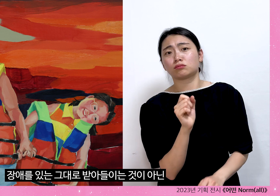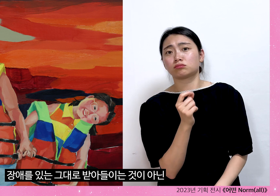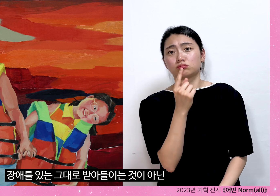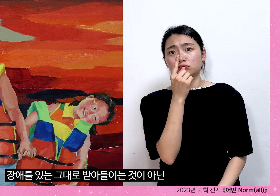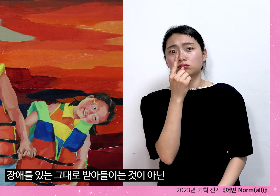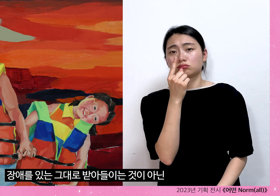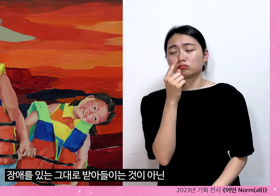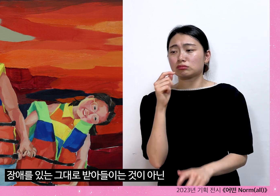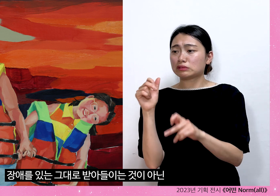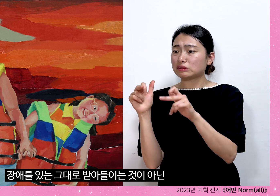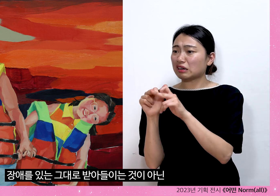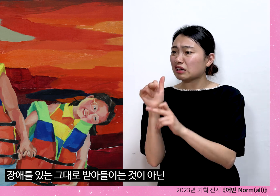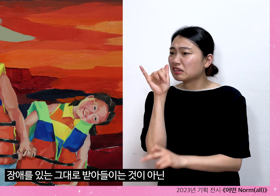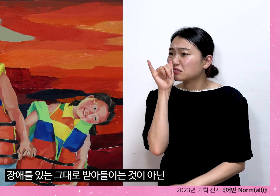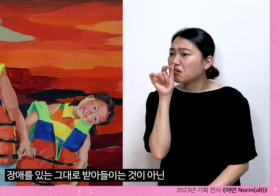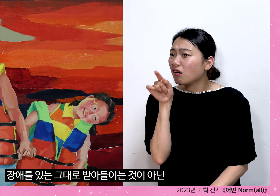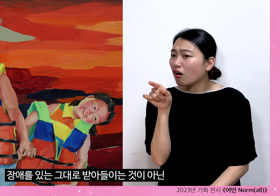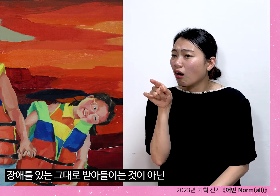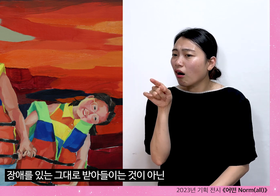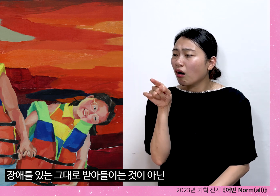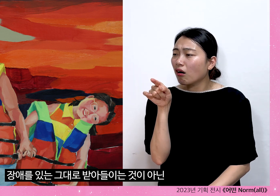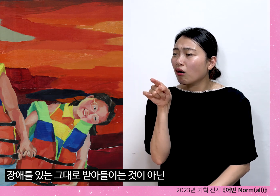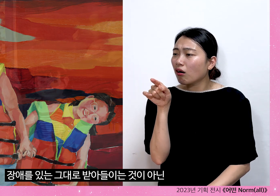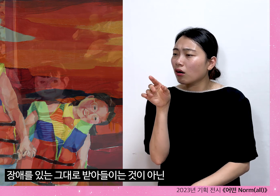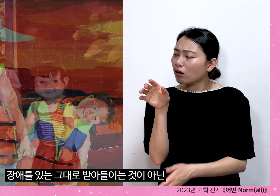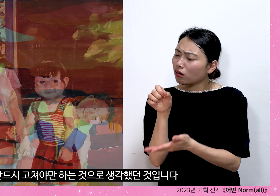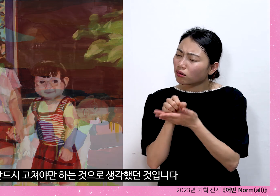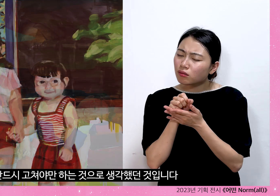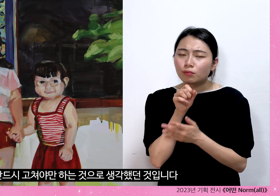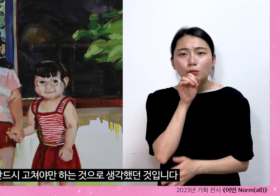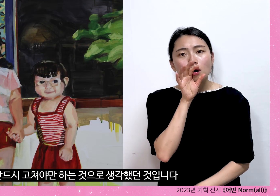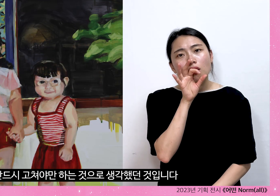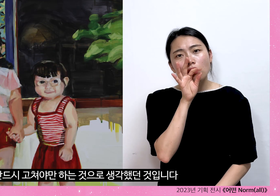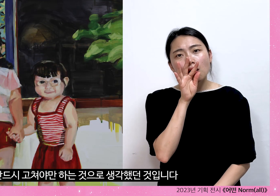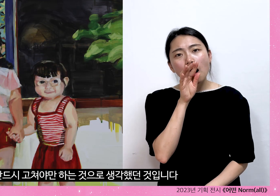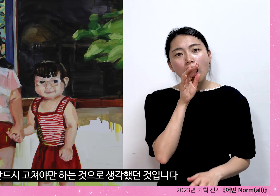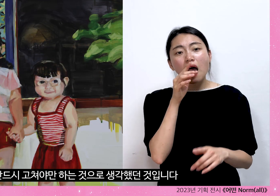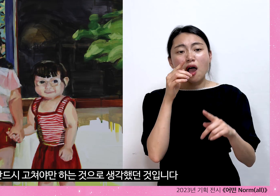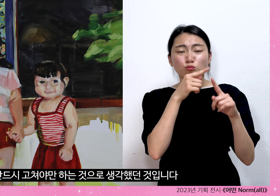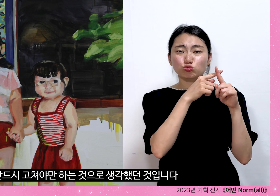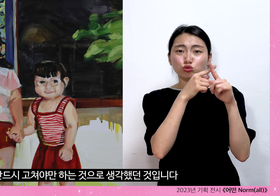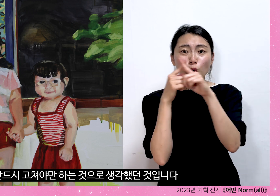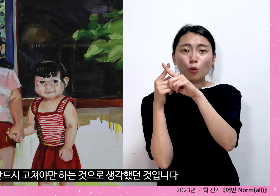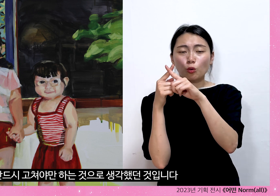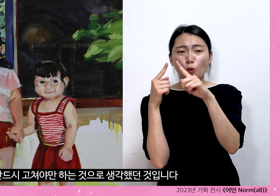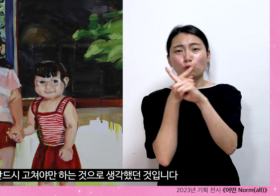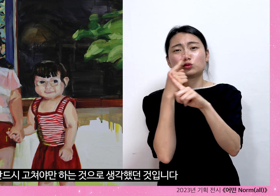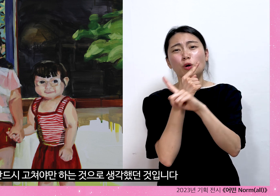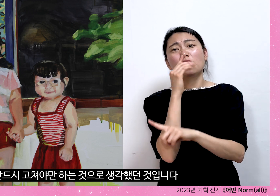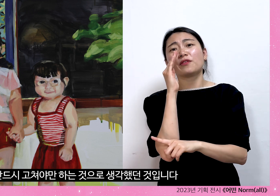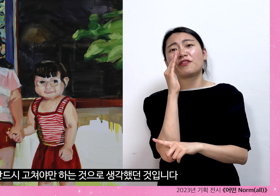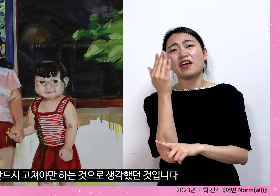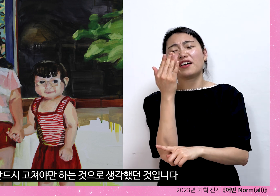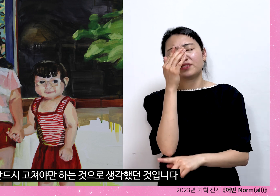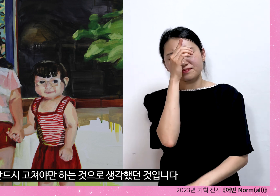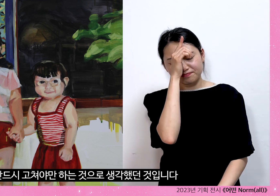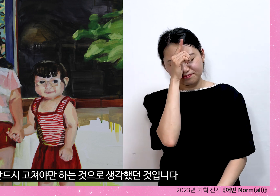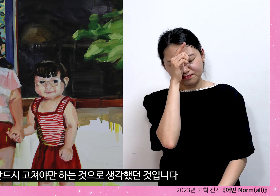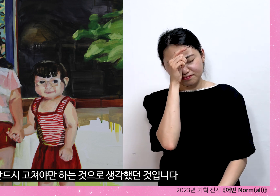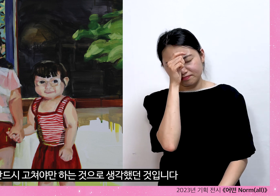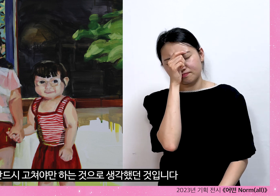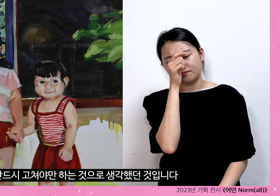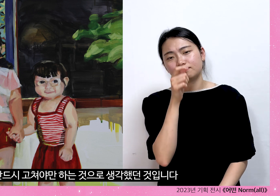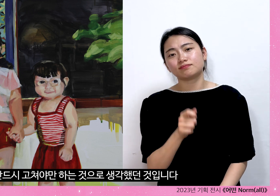장애를 있는 그대로 받아들이는 것이 아닌 반드시 고쳐야만 하는 것으로 생각했던